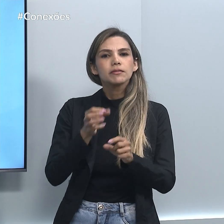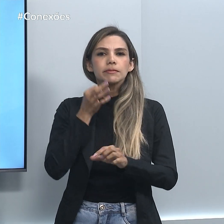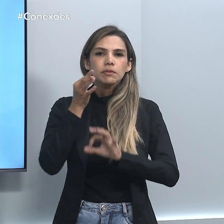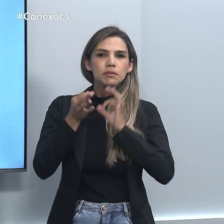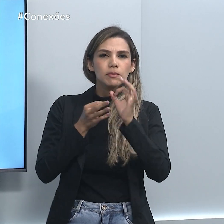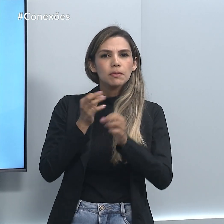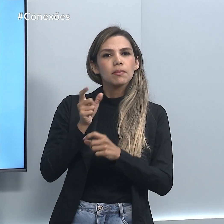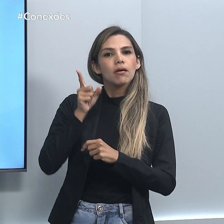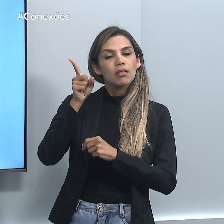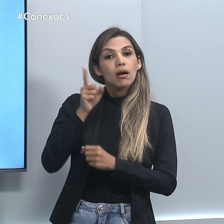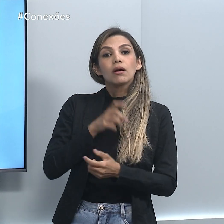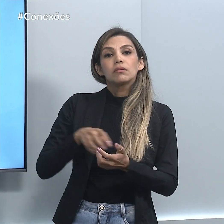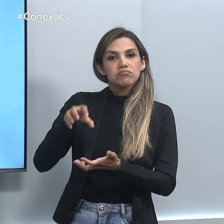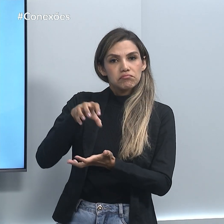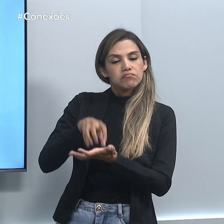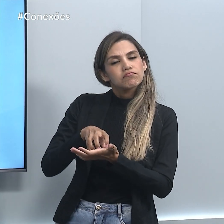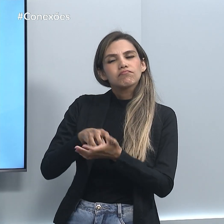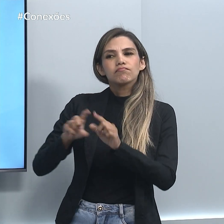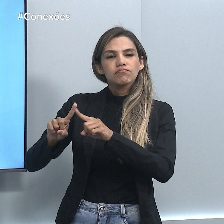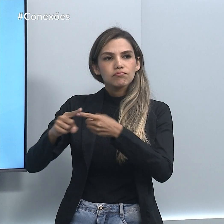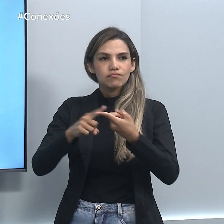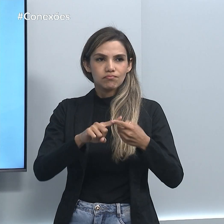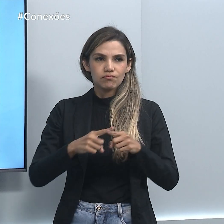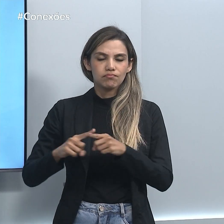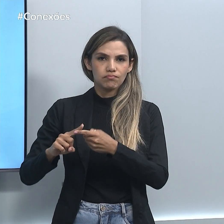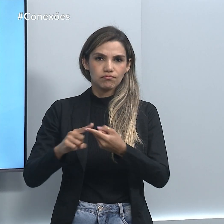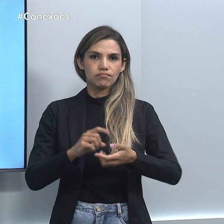Istambul como sede dessas negociações.